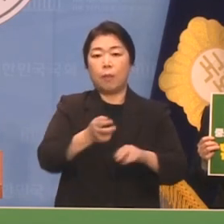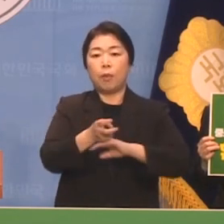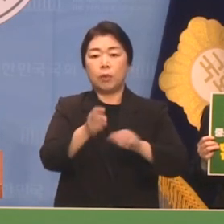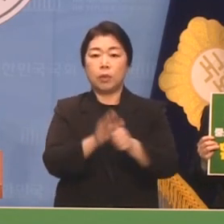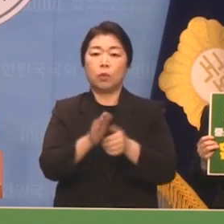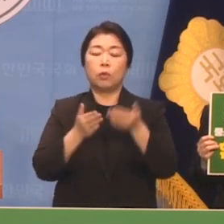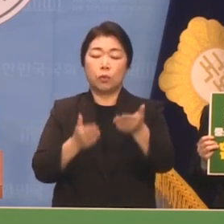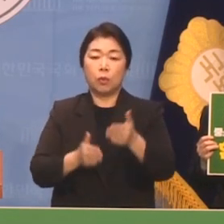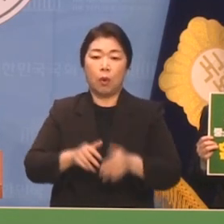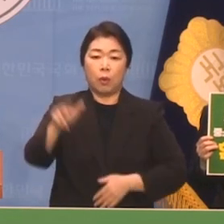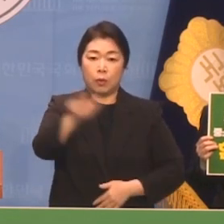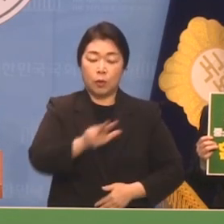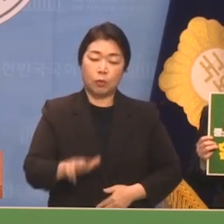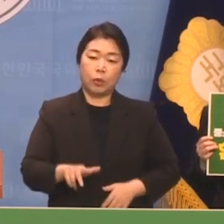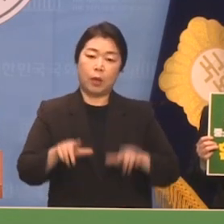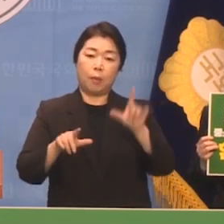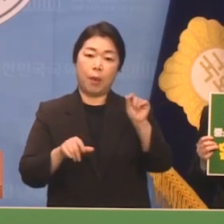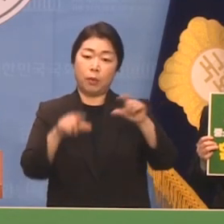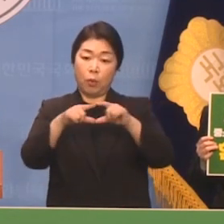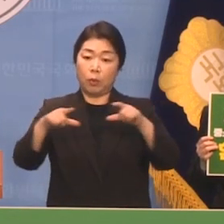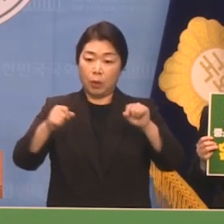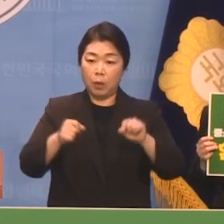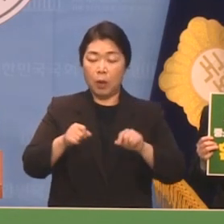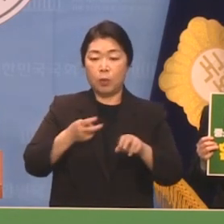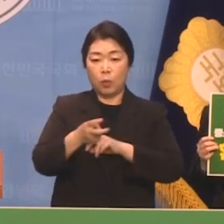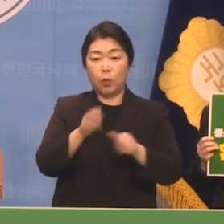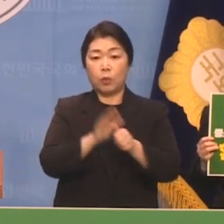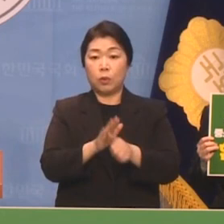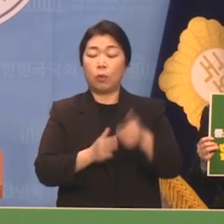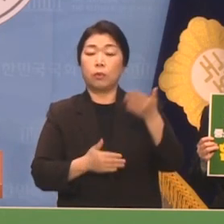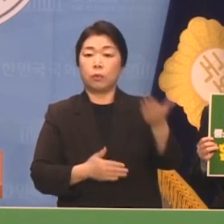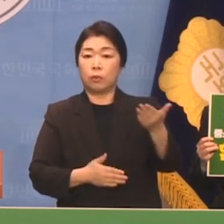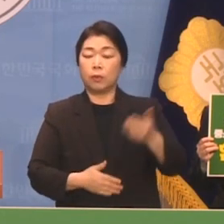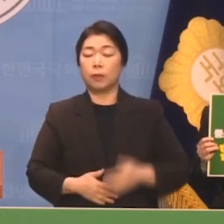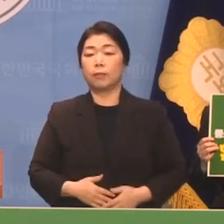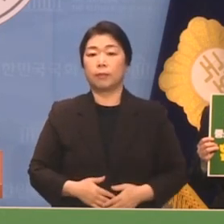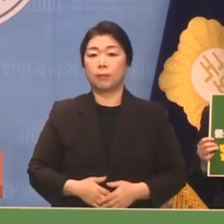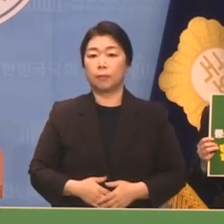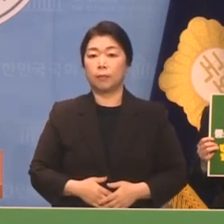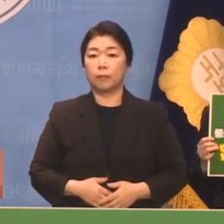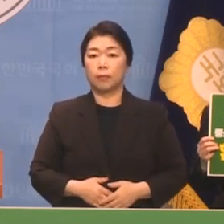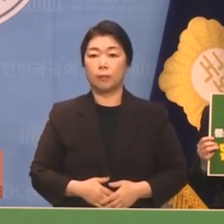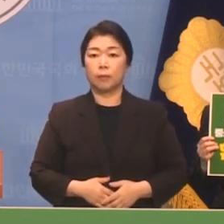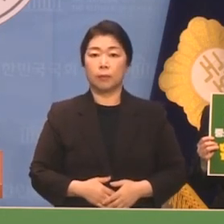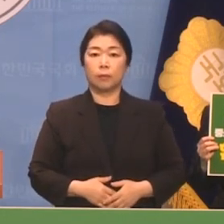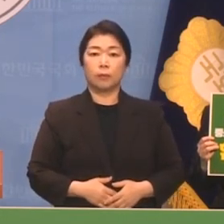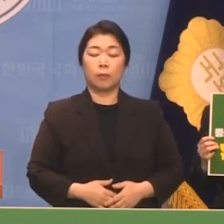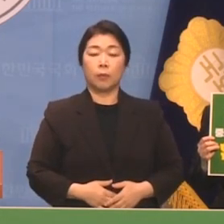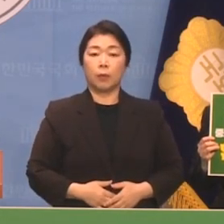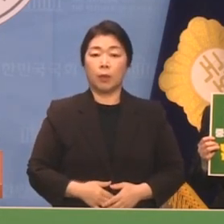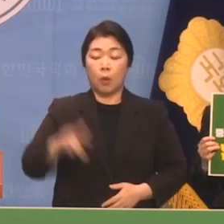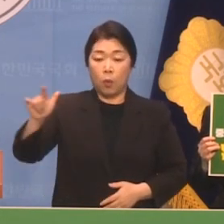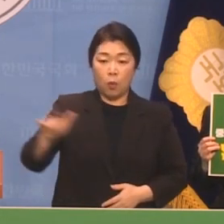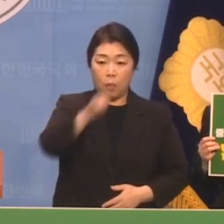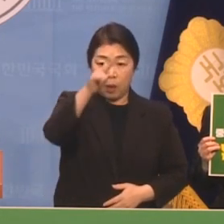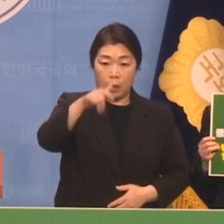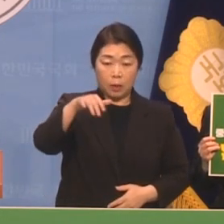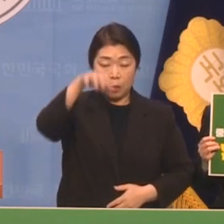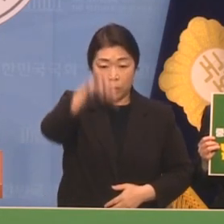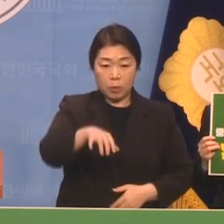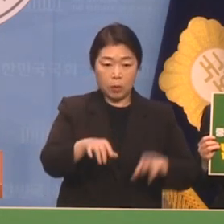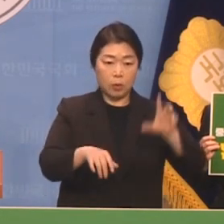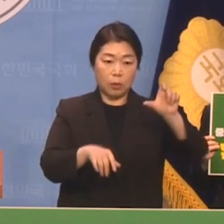원 교통패스로 100% 대중교통을 생활화할 것입니다. 국내 공항 15곳